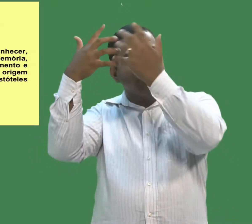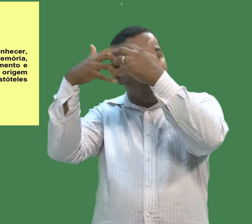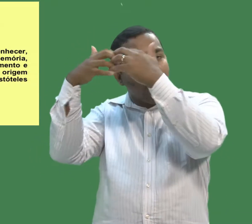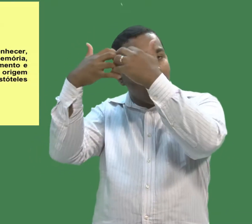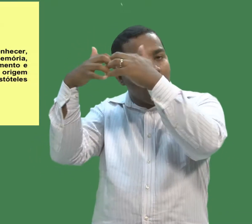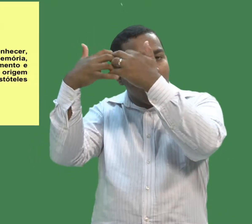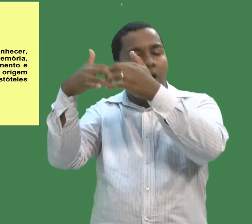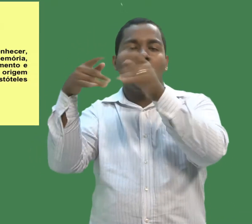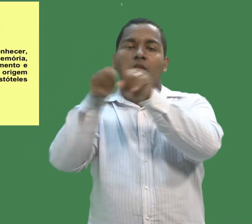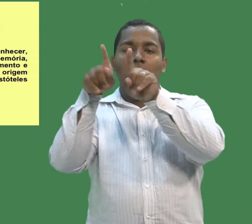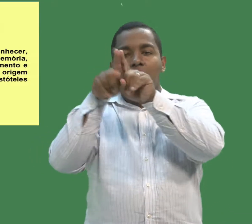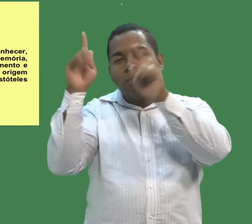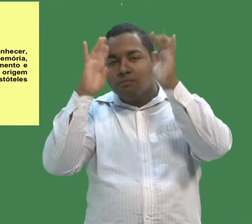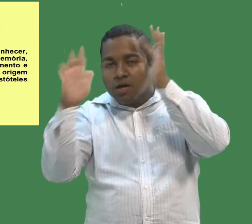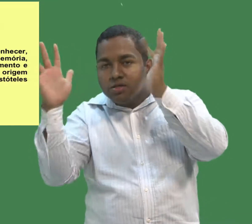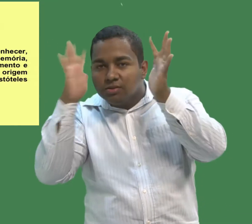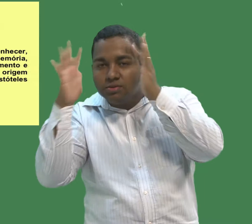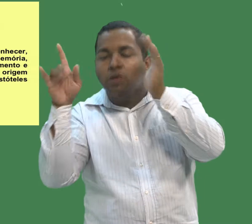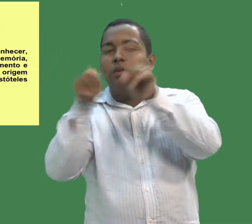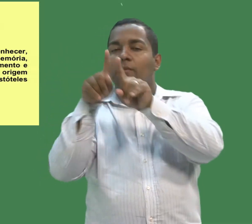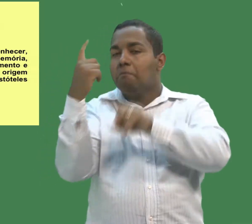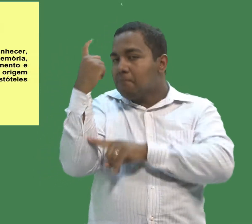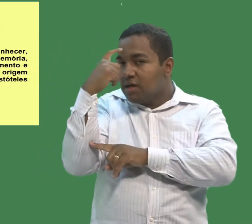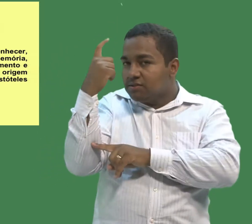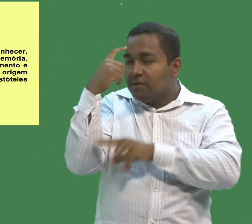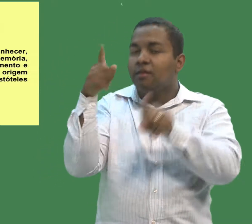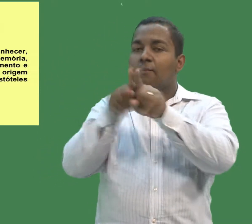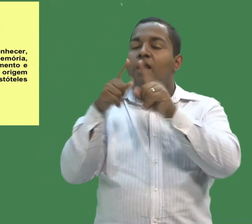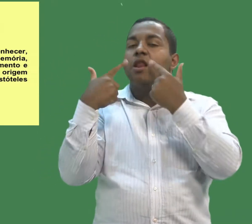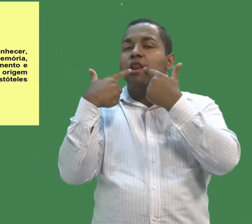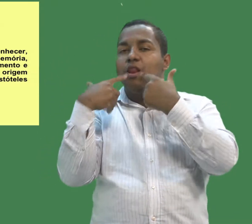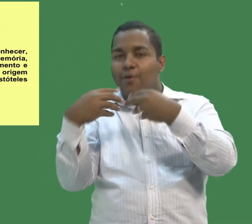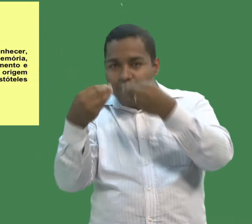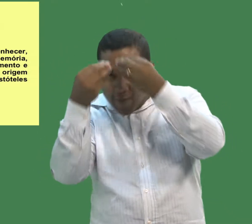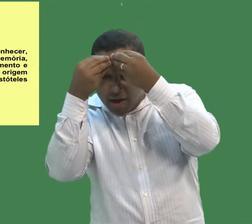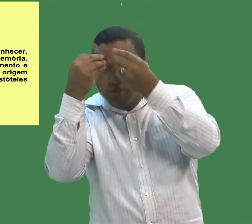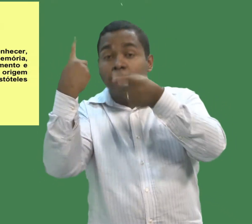palavra cognição tem origem nos escritos de Platão e Aristóteles.